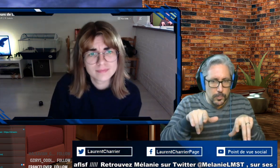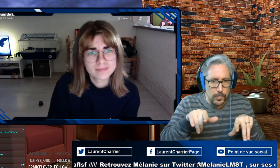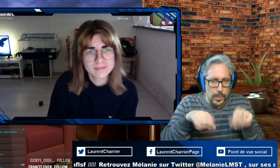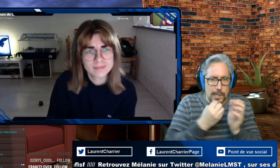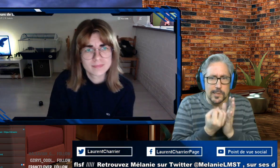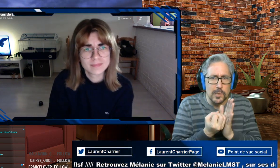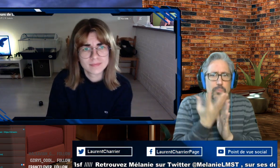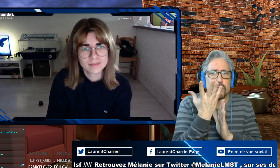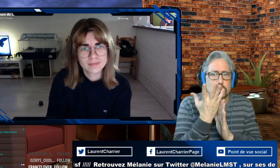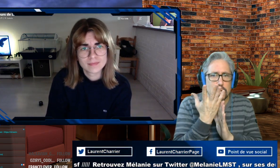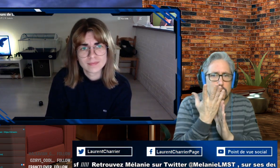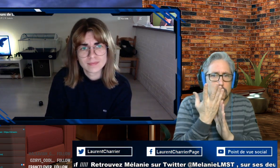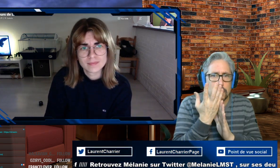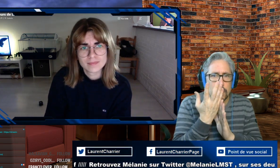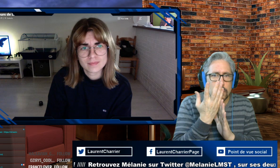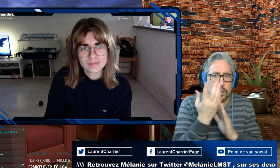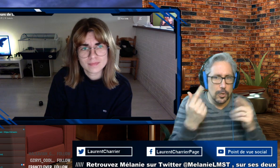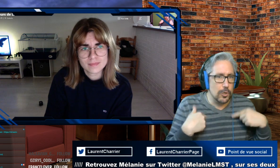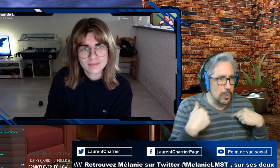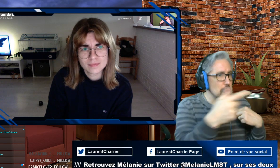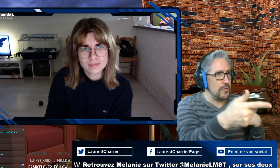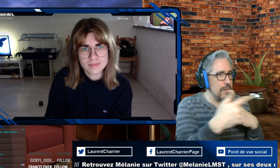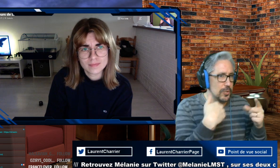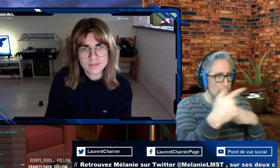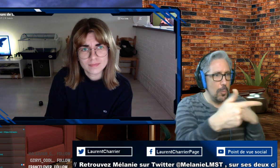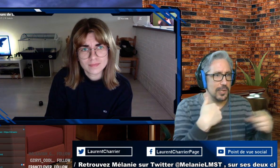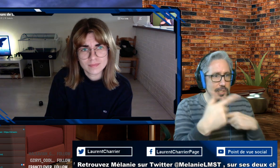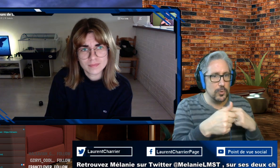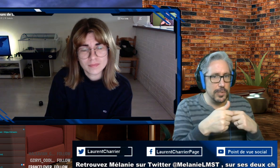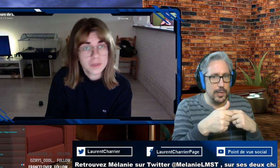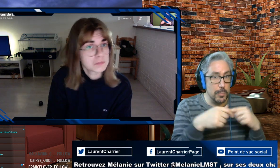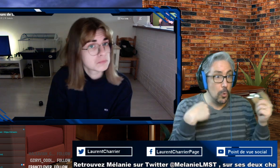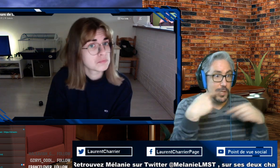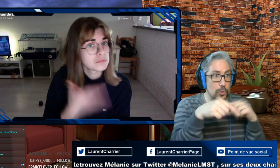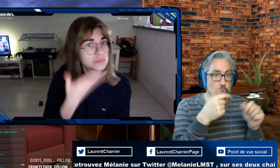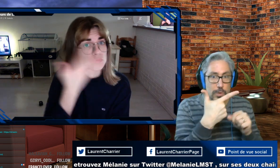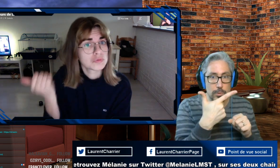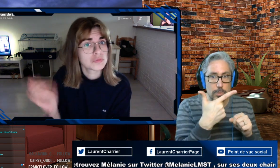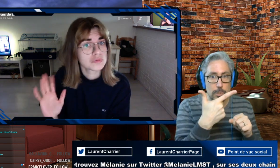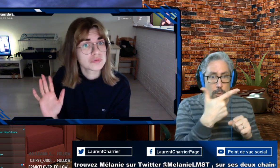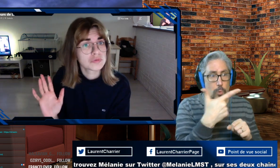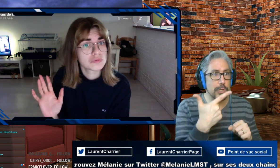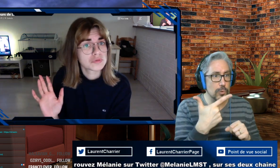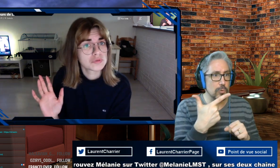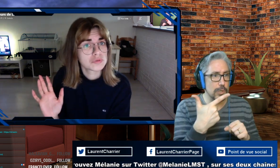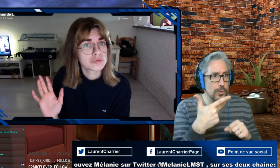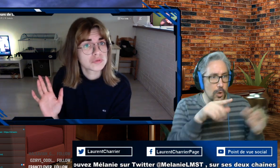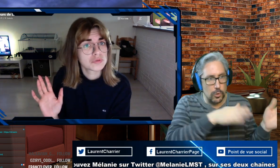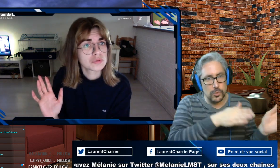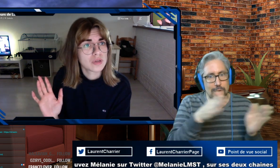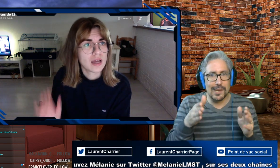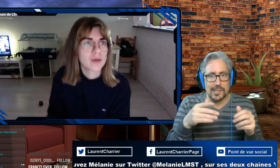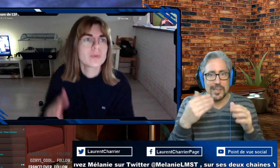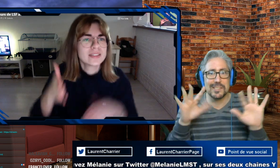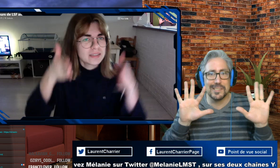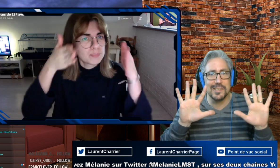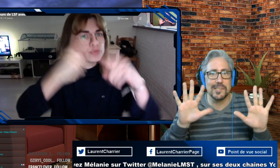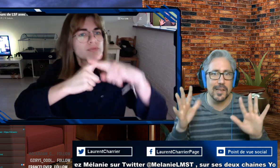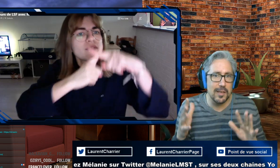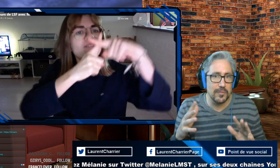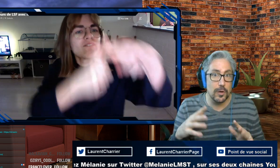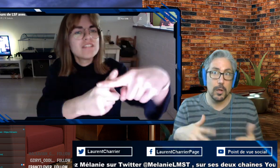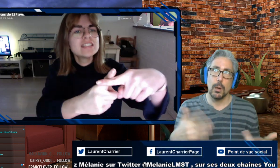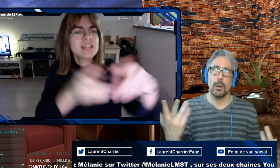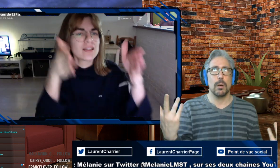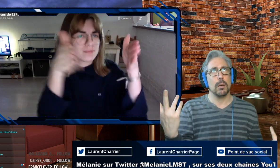quand on compte, c'est plus cher, comme je fais avec toi en particulier, mais on n'est que tous les deux. Alors que dans une classe avec 10